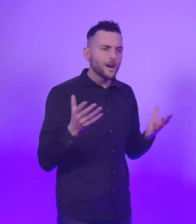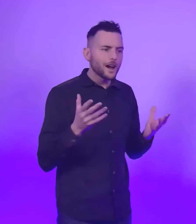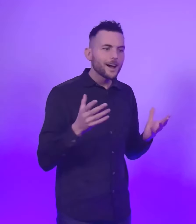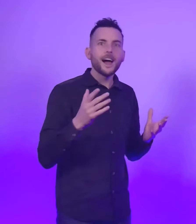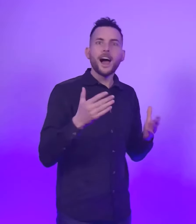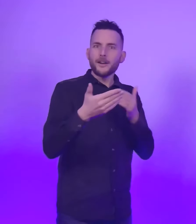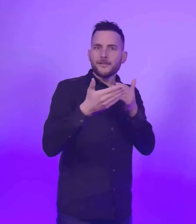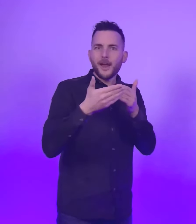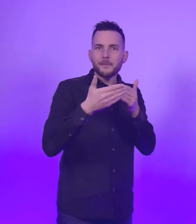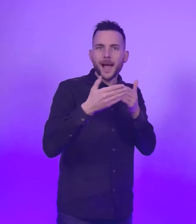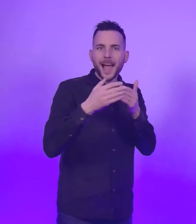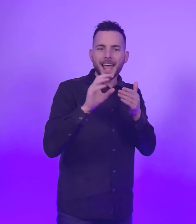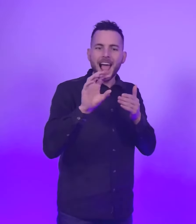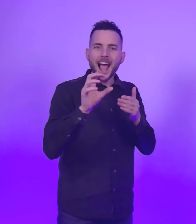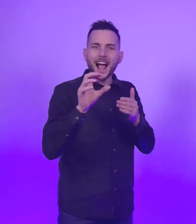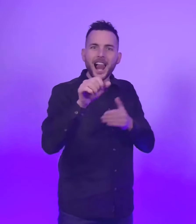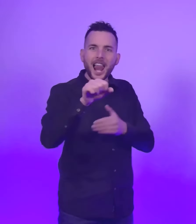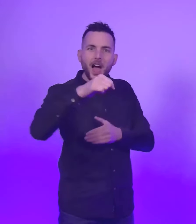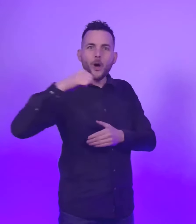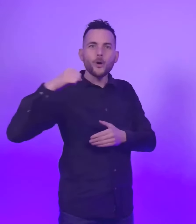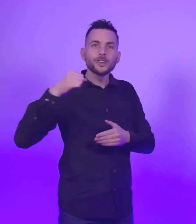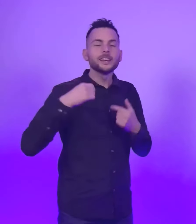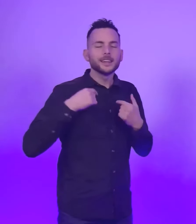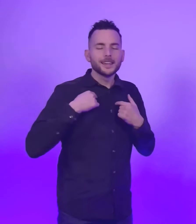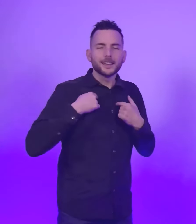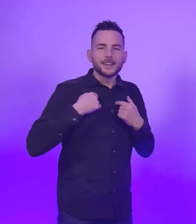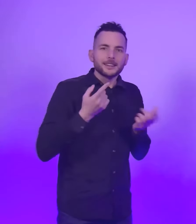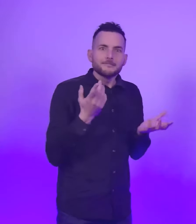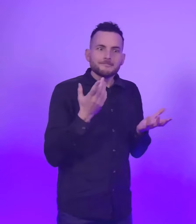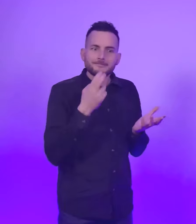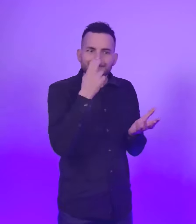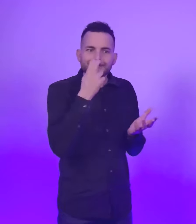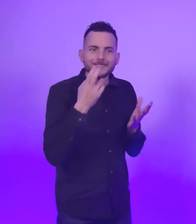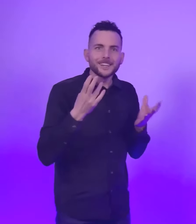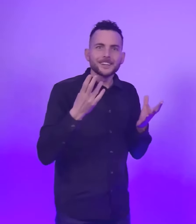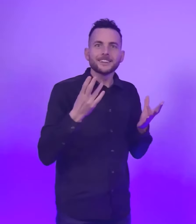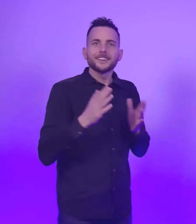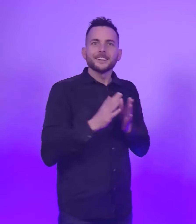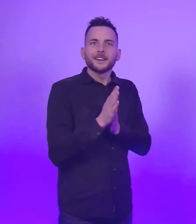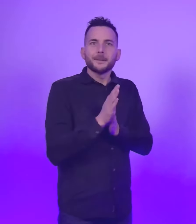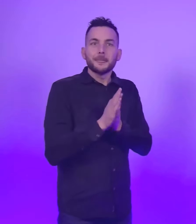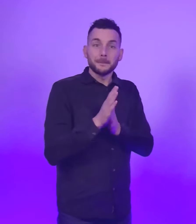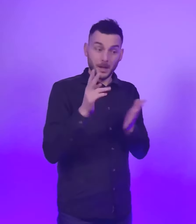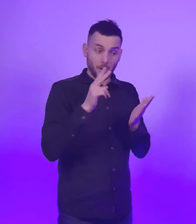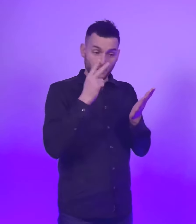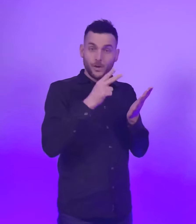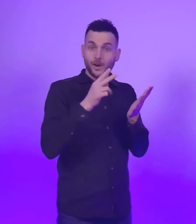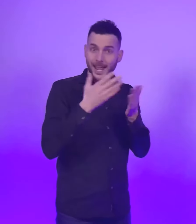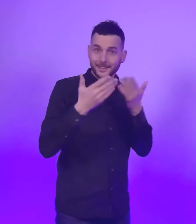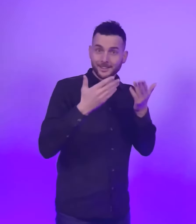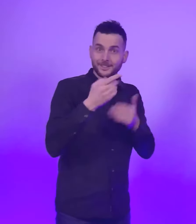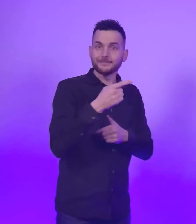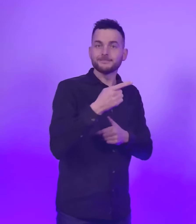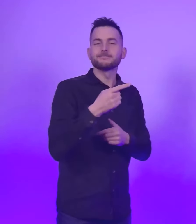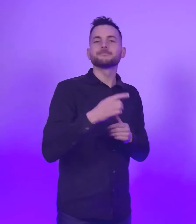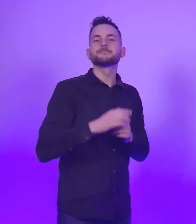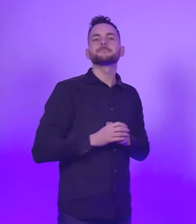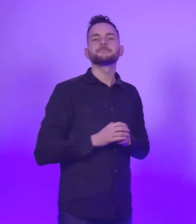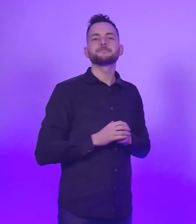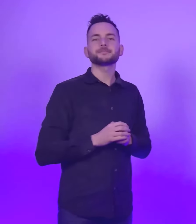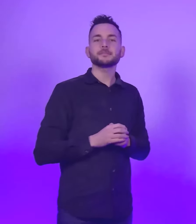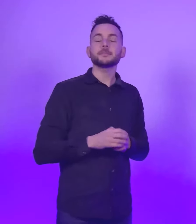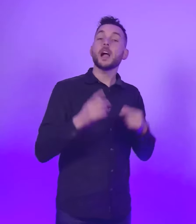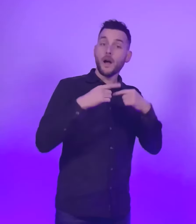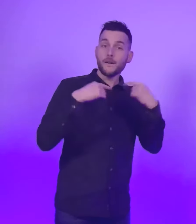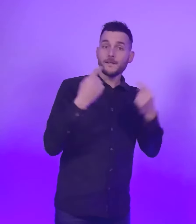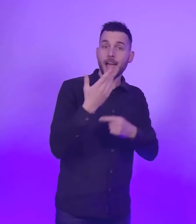dicht bij de kluis. Oeh, ik voel het al. Nou, we zijn zo ver. Wat zal erin zitten? Lees ik hem voor, lees jij hem voor. Ja, doe jij het maar, ja. Hoor. Ja, oké. Okay. We